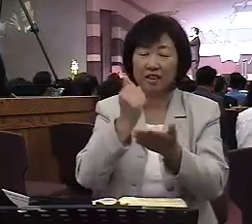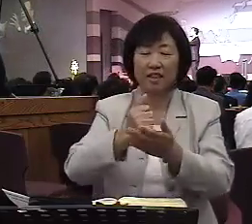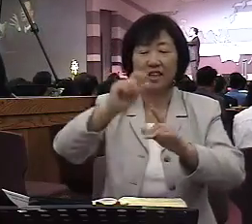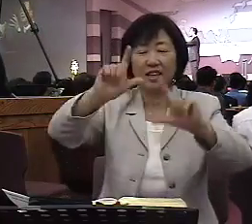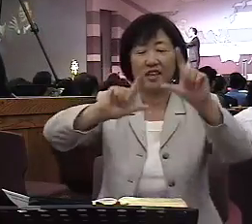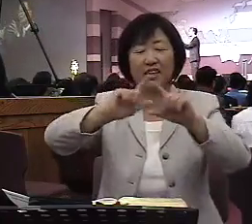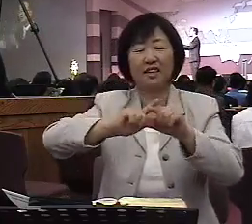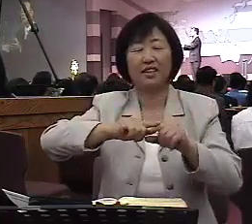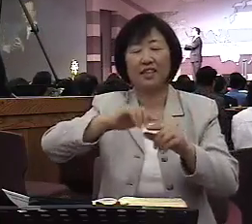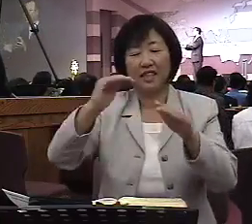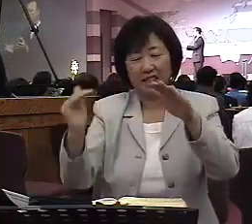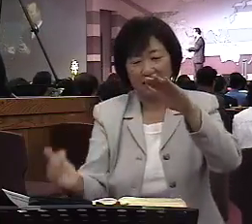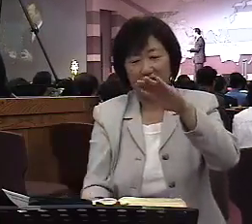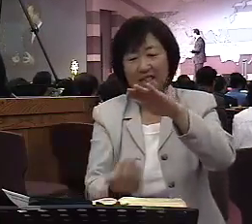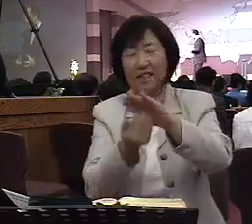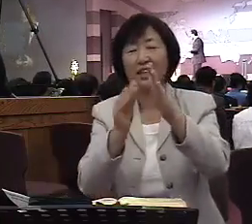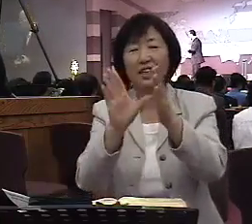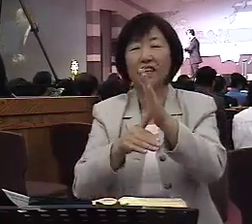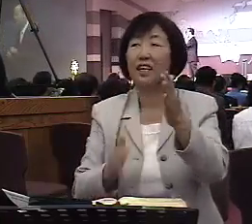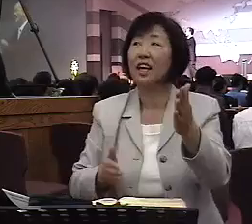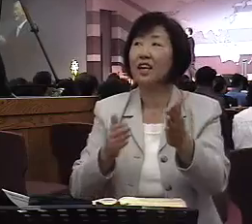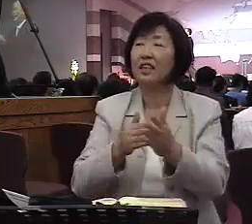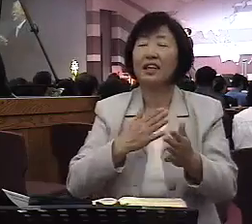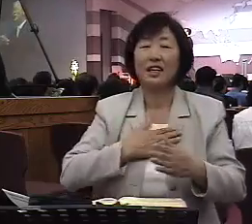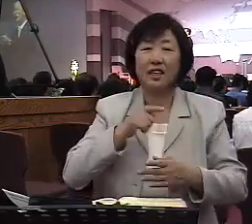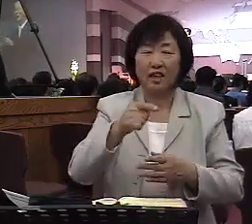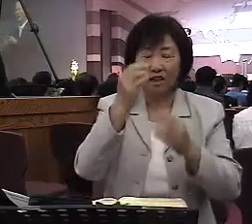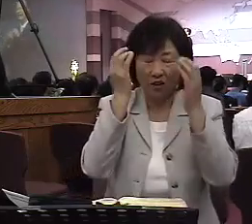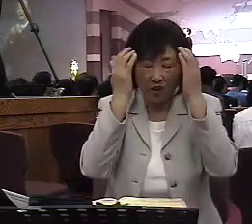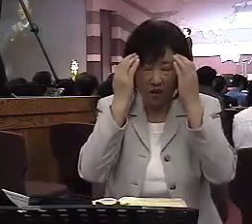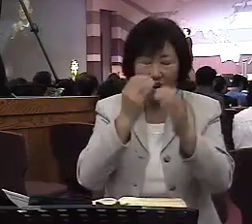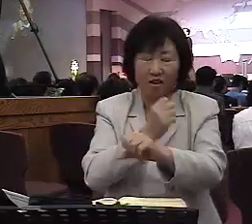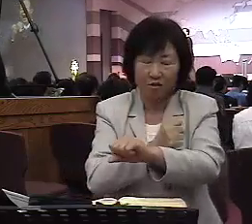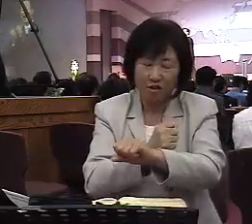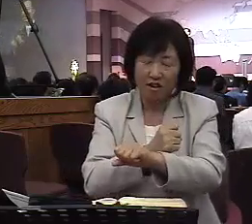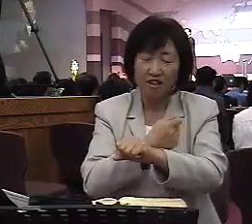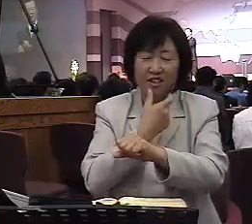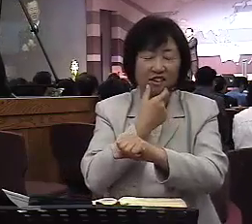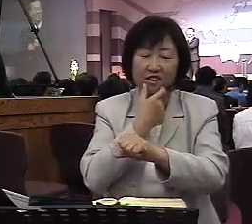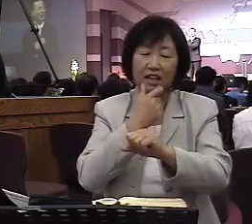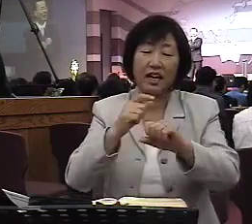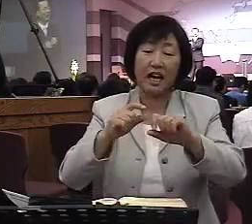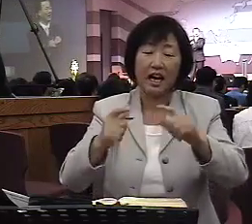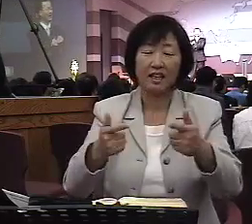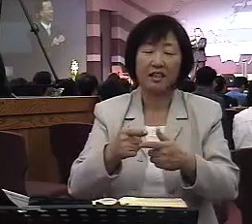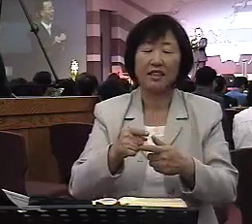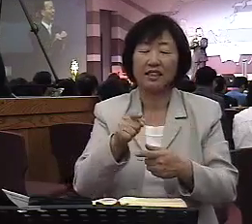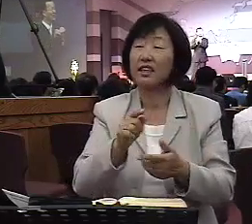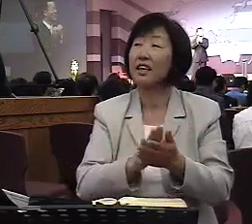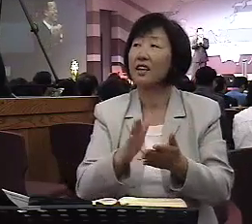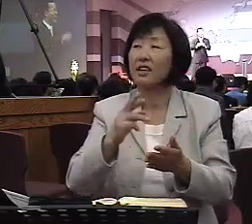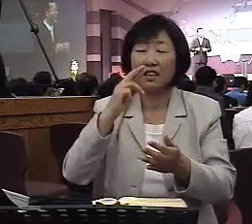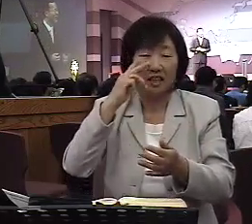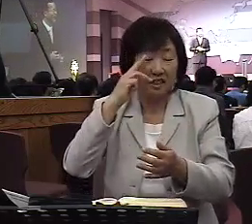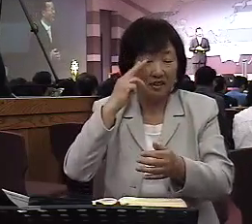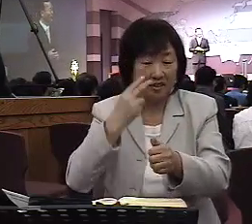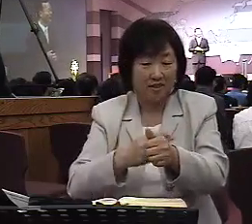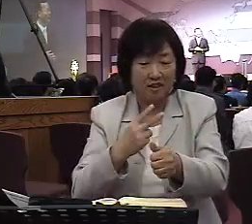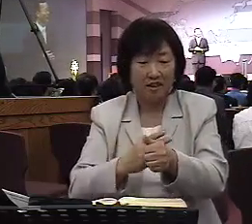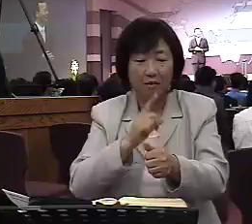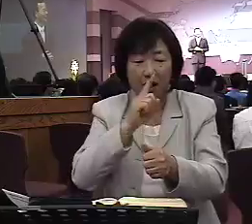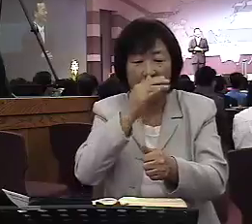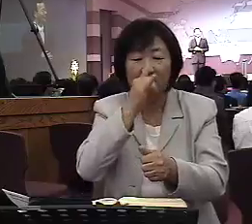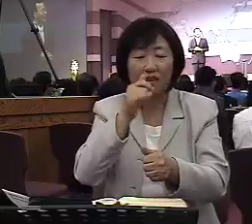형상 모습이 이루어질 때까지 나는 이 고통을, 이 수고를 마다하지 아니할 것이다 하고 사도 바울이 지금 말하고 있는